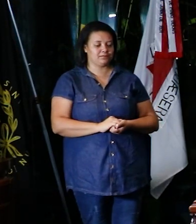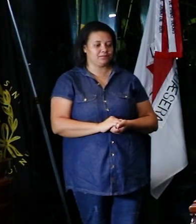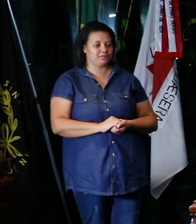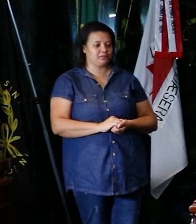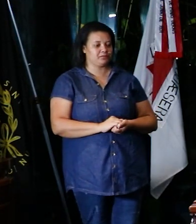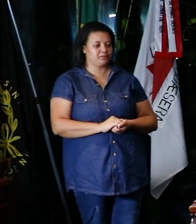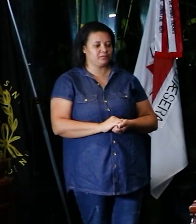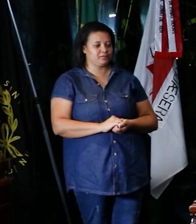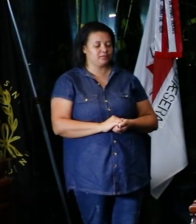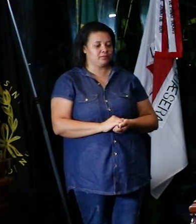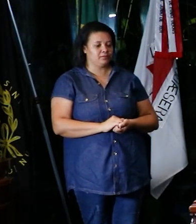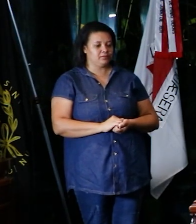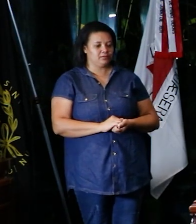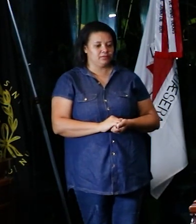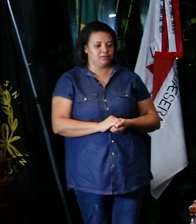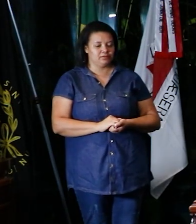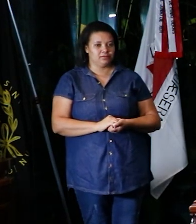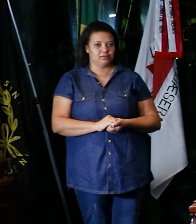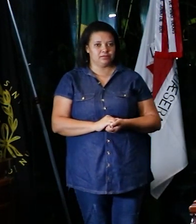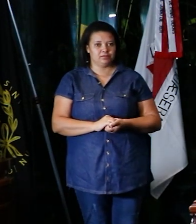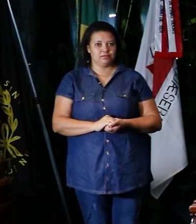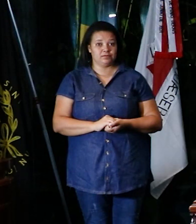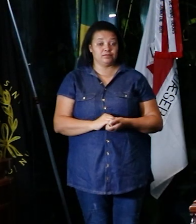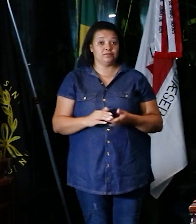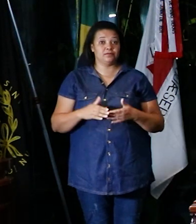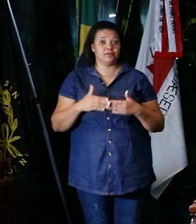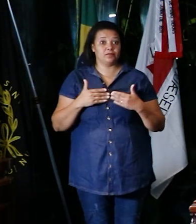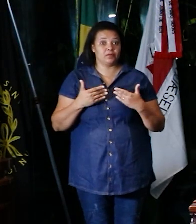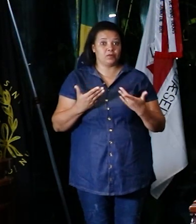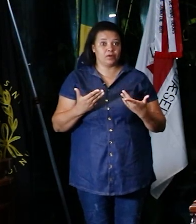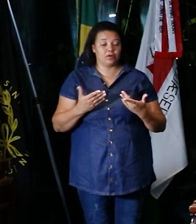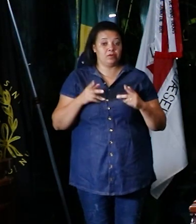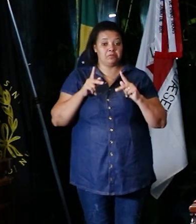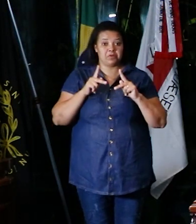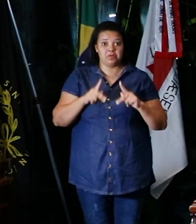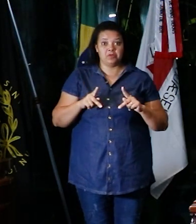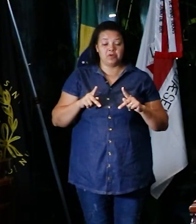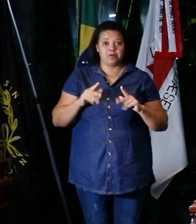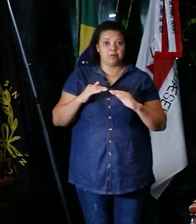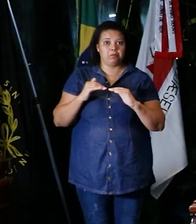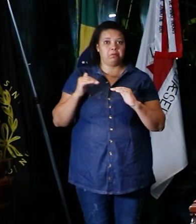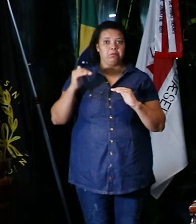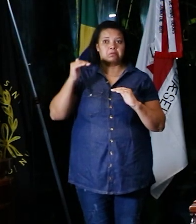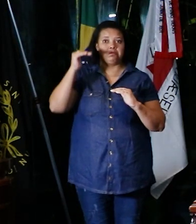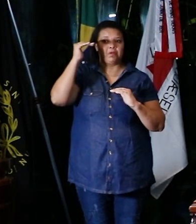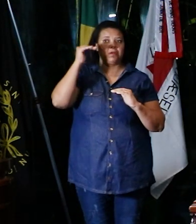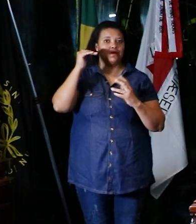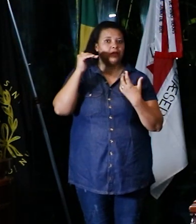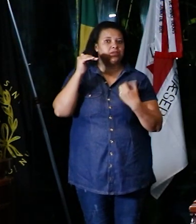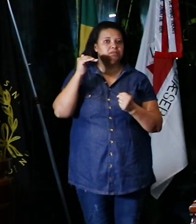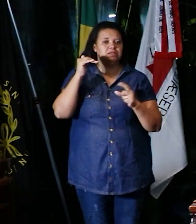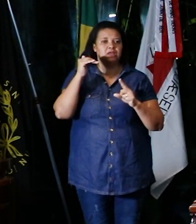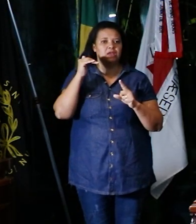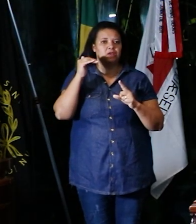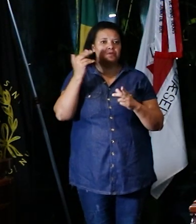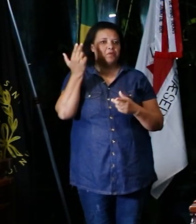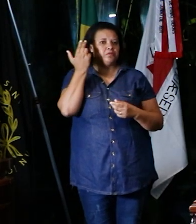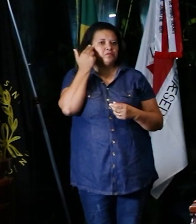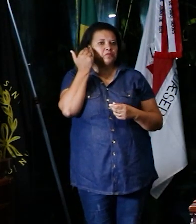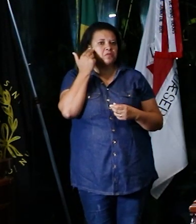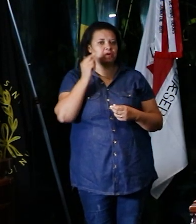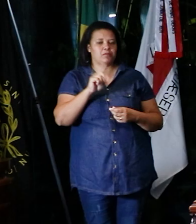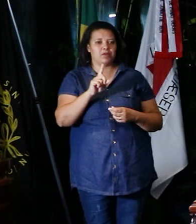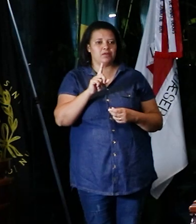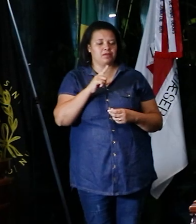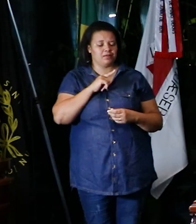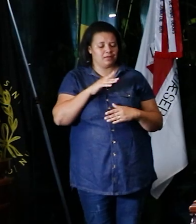Os grandes, eles não aceitam a bitola, não é? Porque eles têm muito